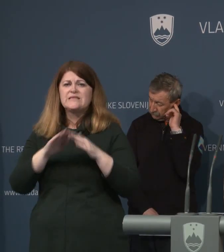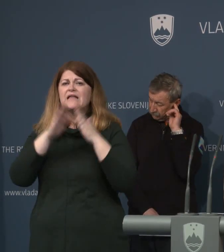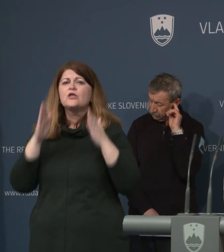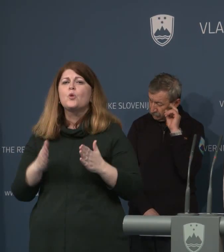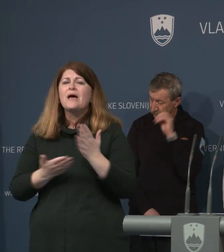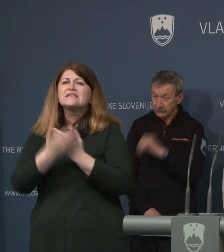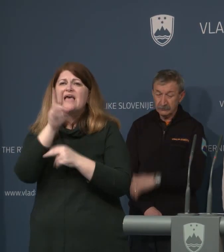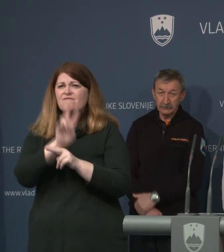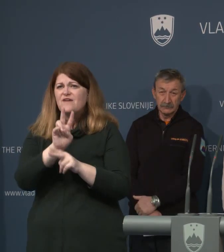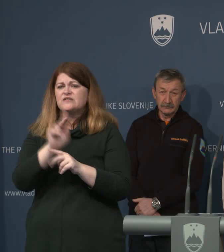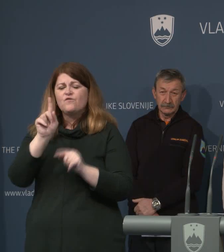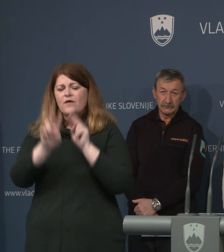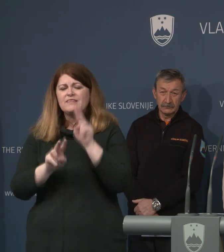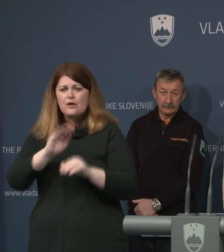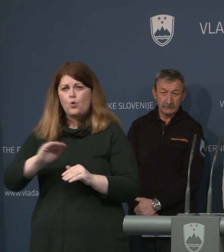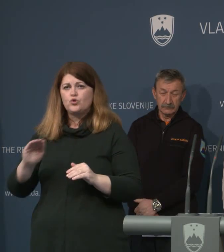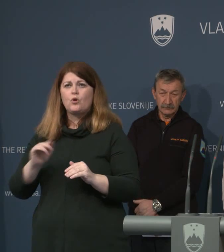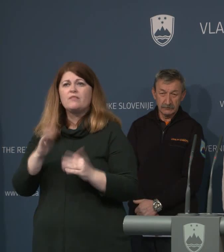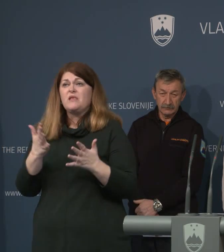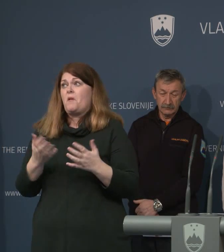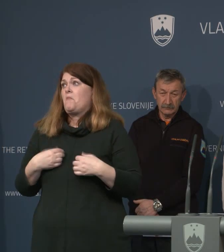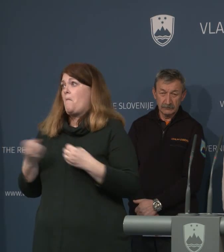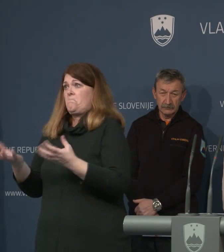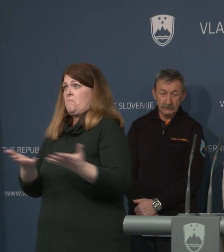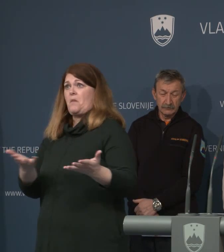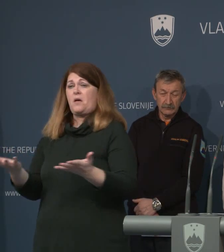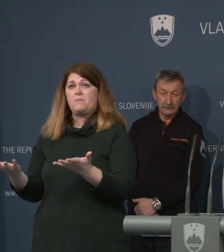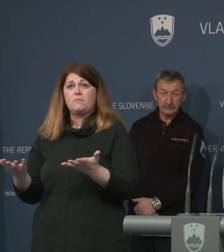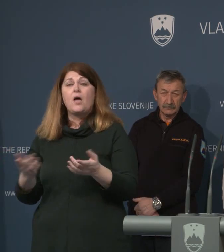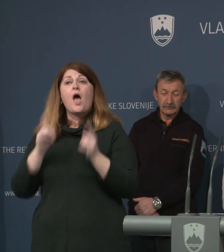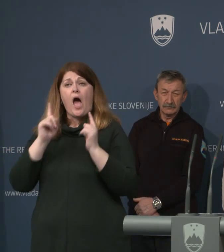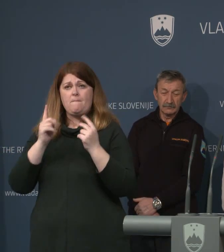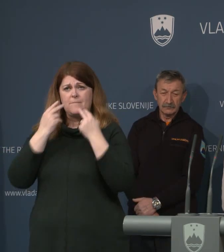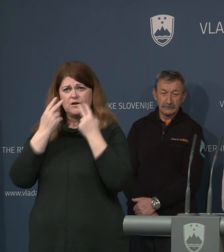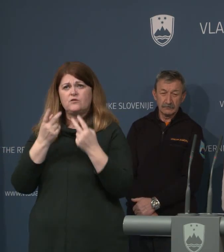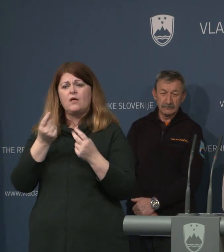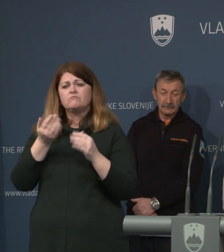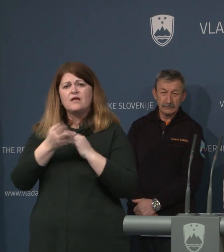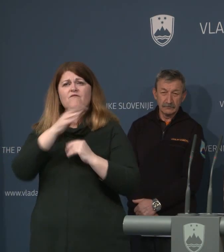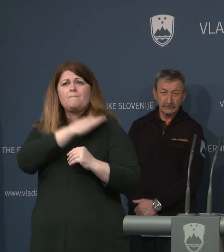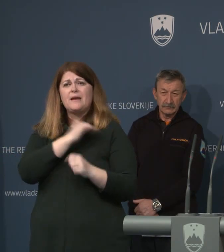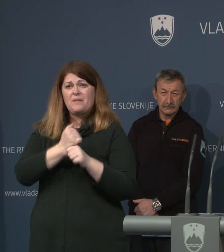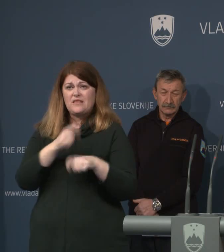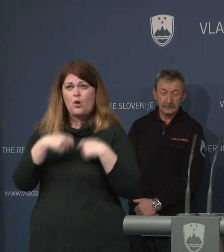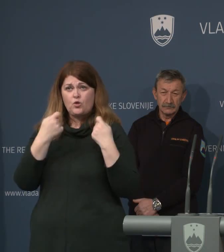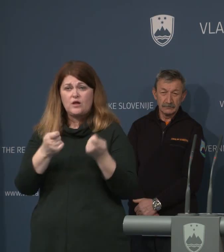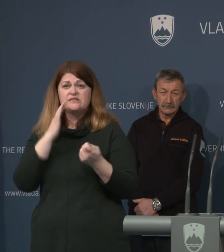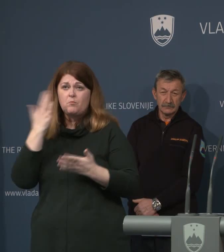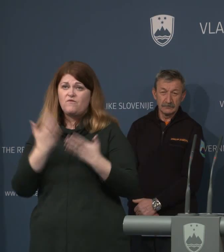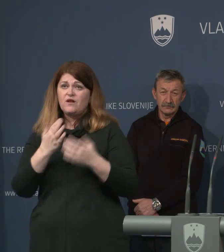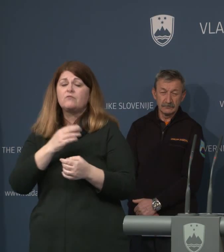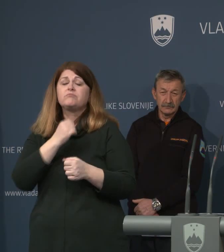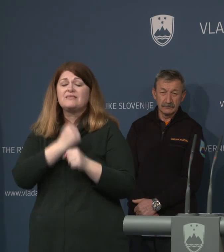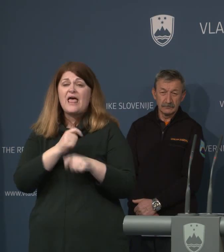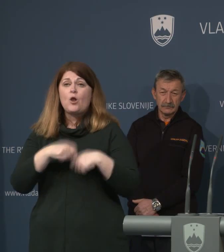za varstvo in njego otroka, ne, da ga nimajo kam dati. Ampak glede na to, da je nadomestilo v breme delodajalca, bo verjetno